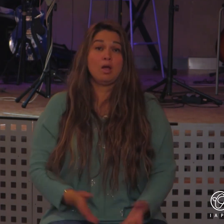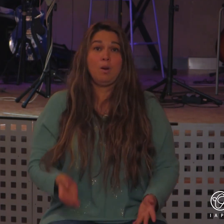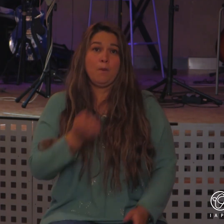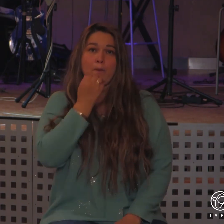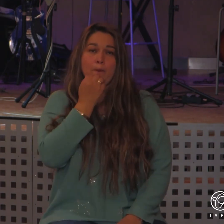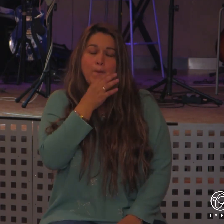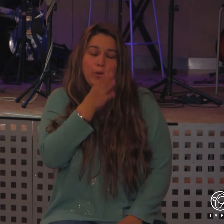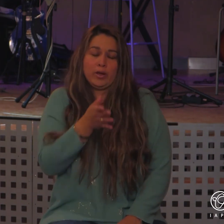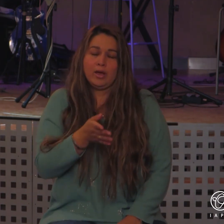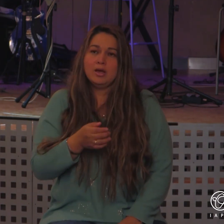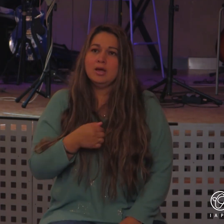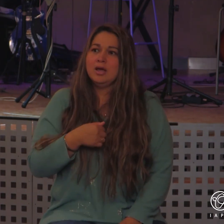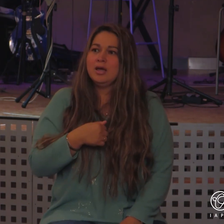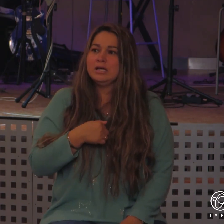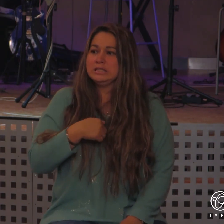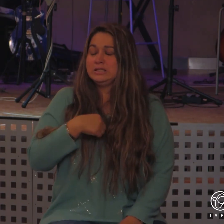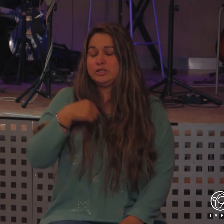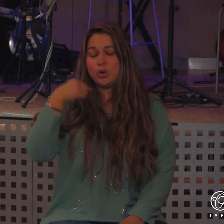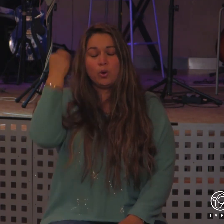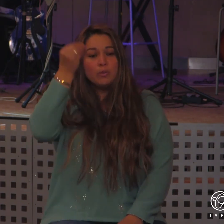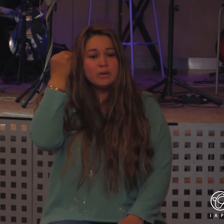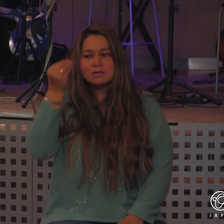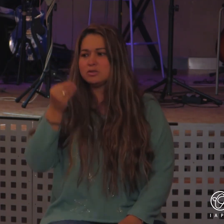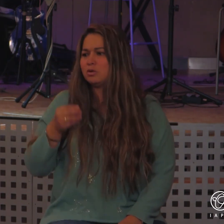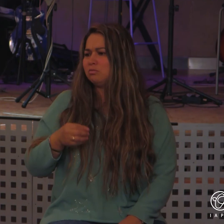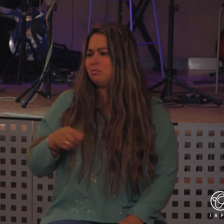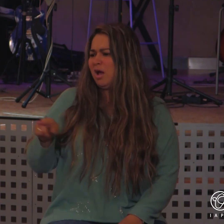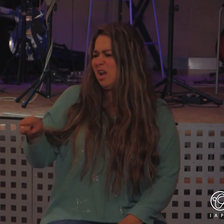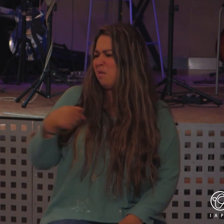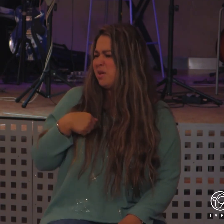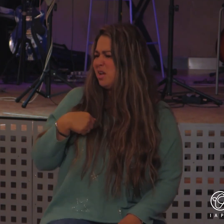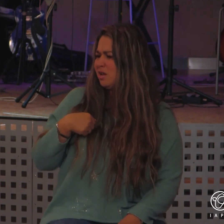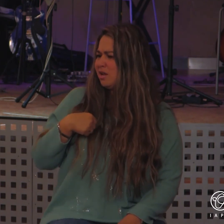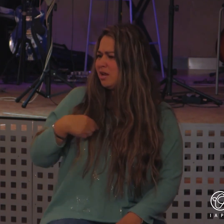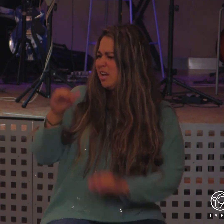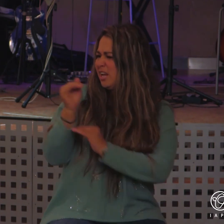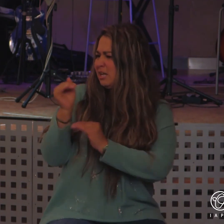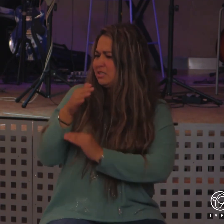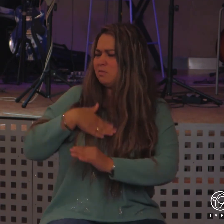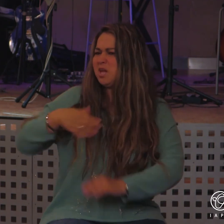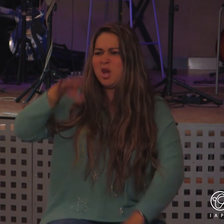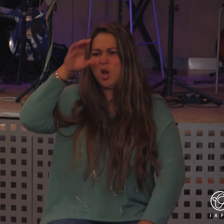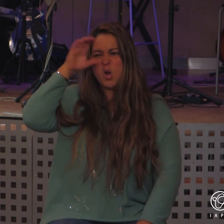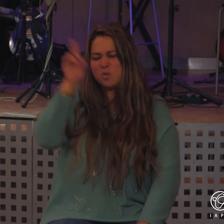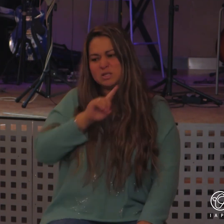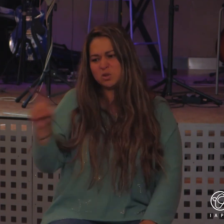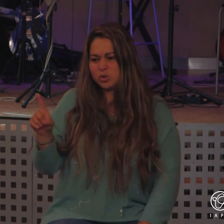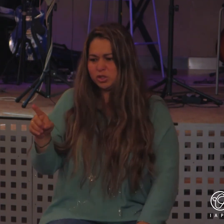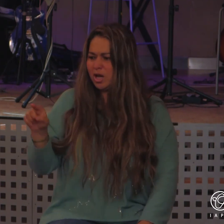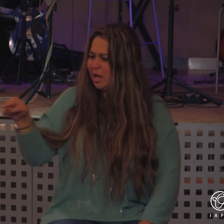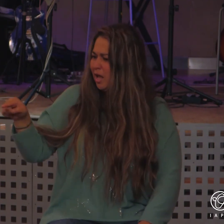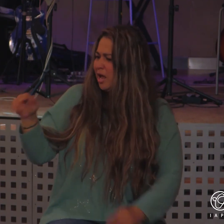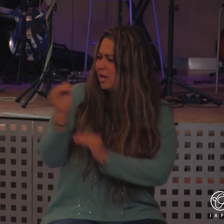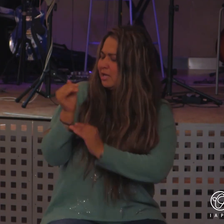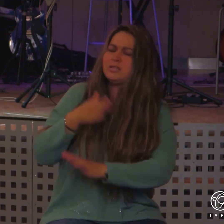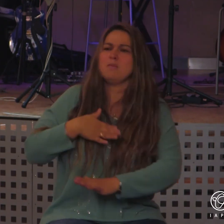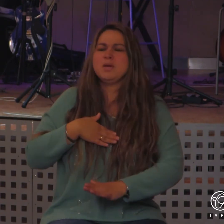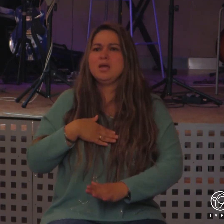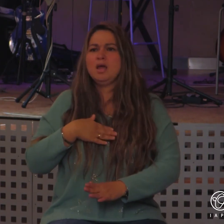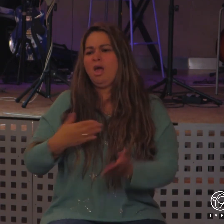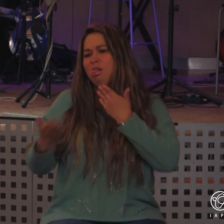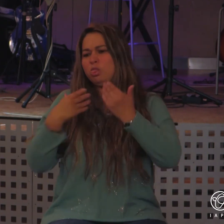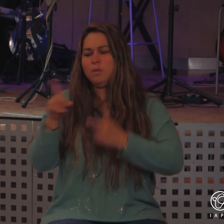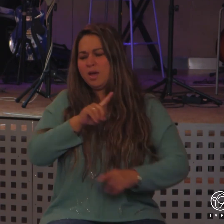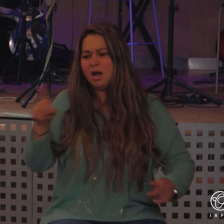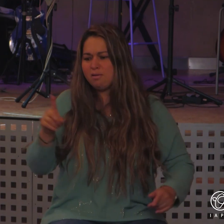Señor no me entiende, Señor me está dividiendo de vosotros. Mi iglesia no sé cuánto, mi iglesia no sé cómo, mi